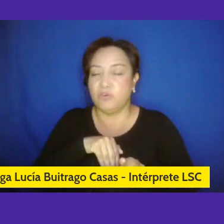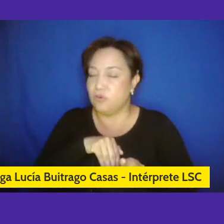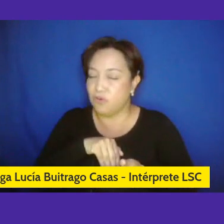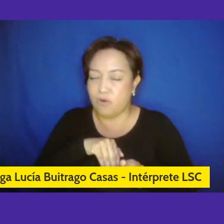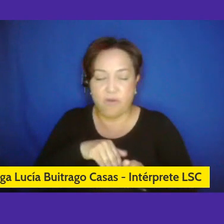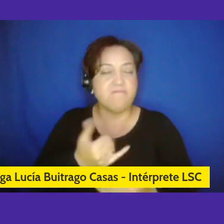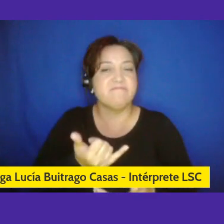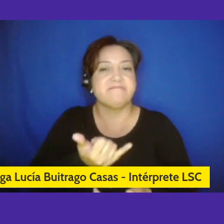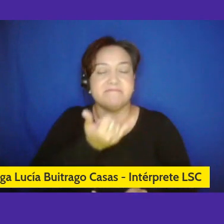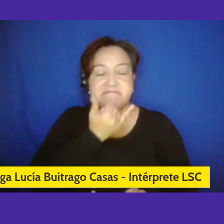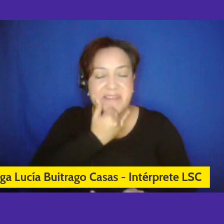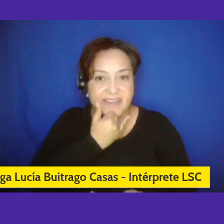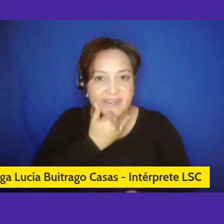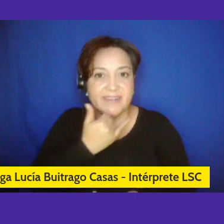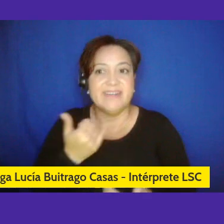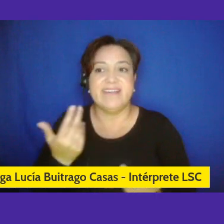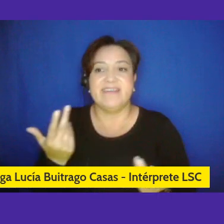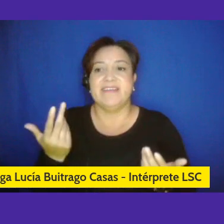porque